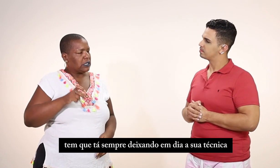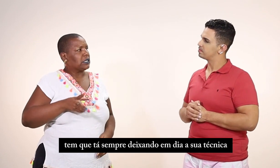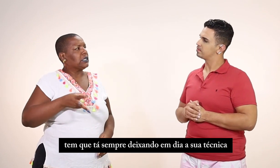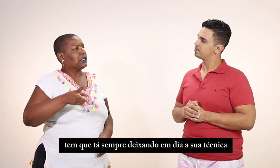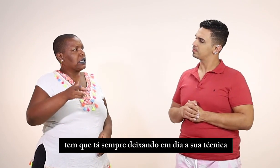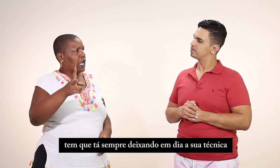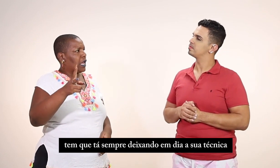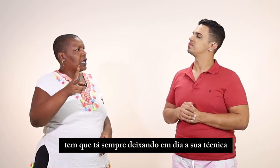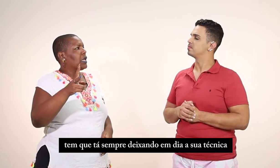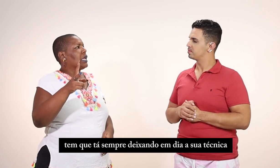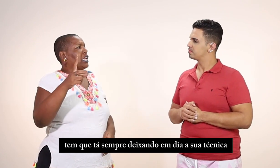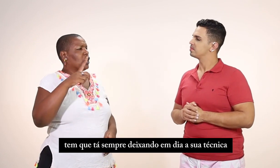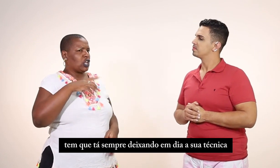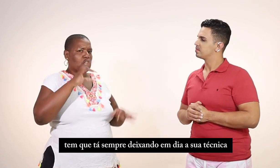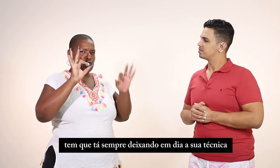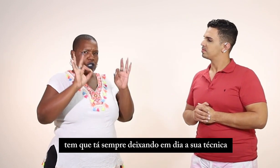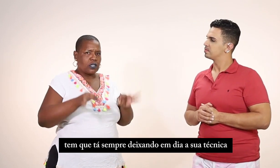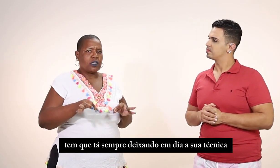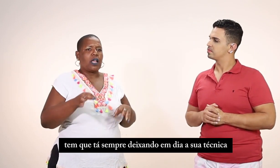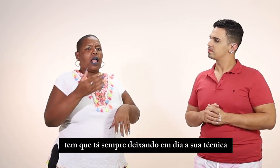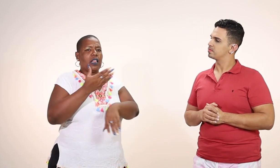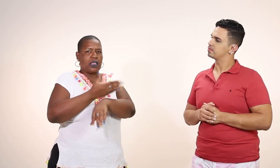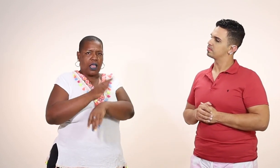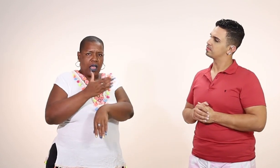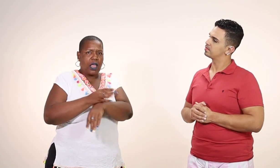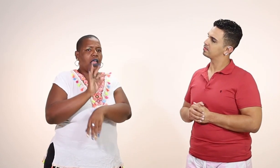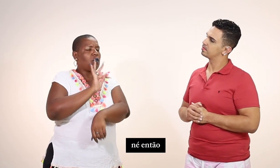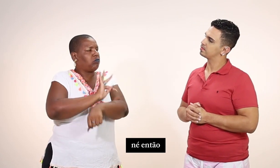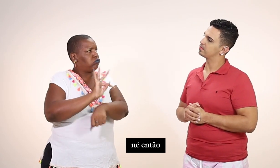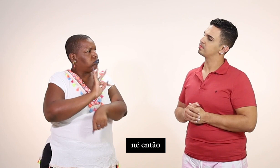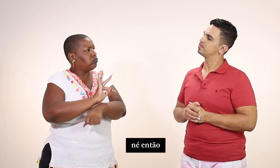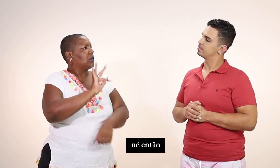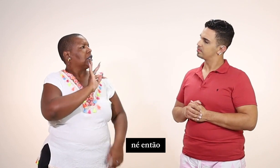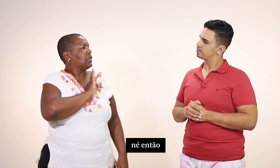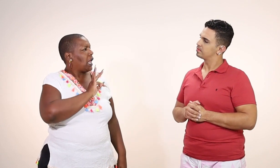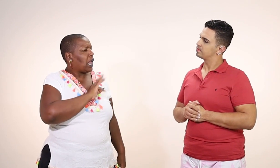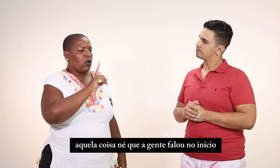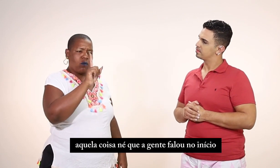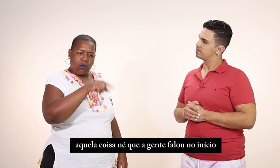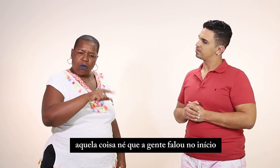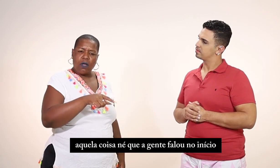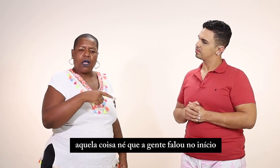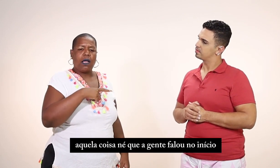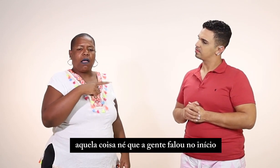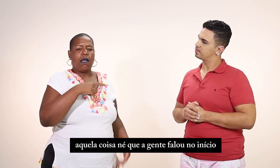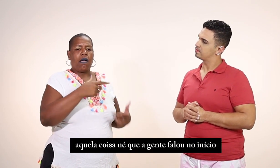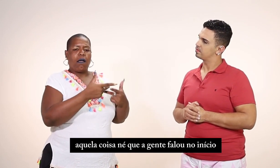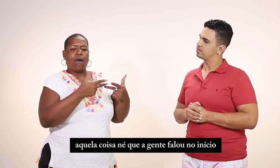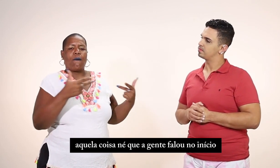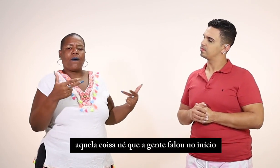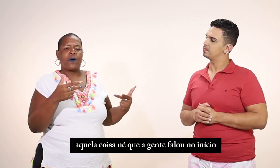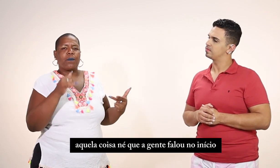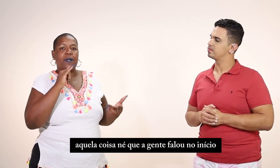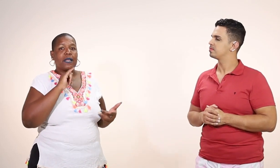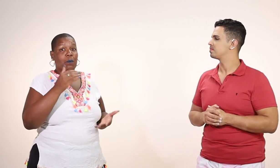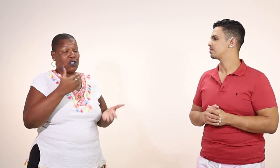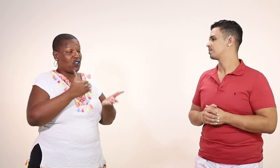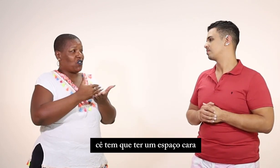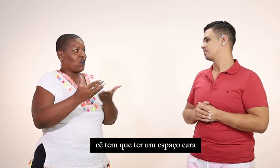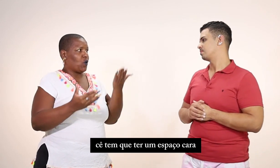sempre deixando em dia a sua técnica, né? Então, aquela coisa, né, que a gente falou no início. Você tem que ter